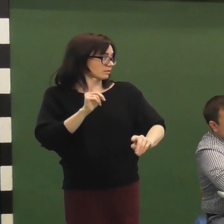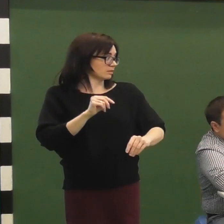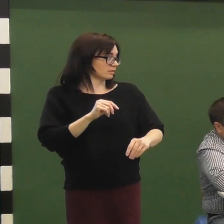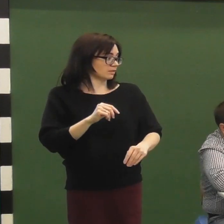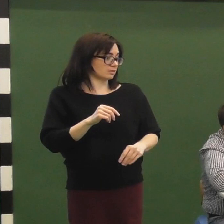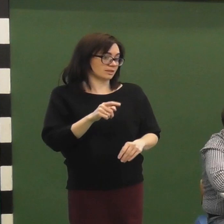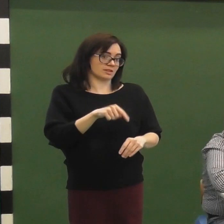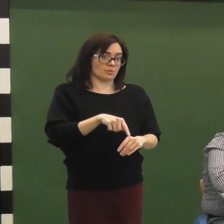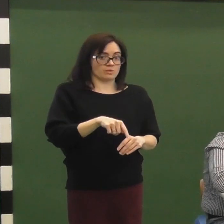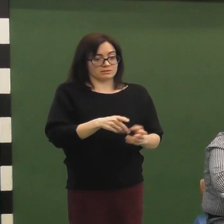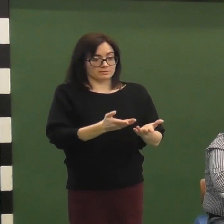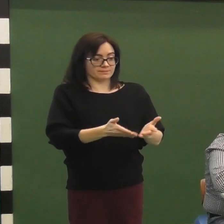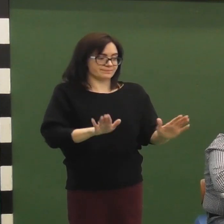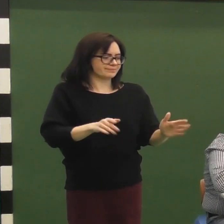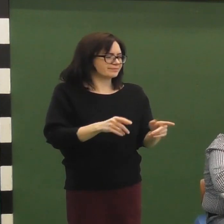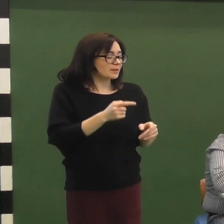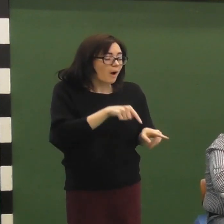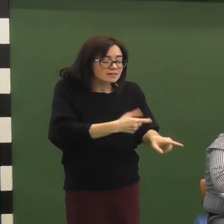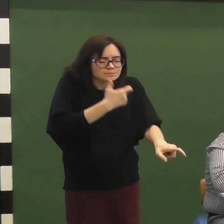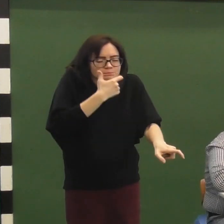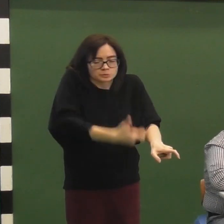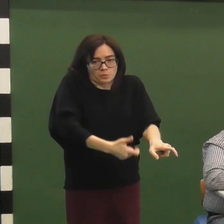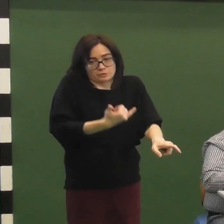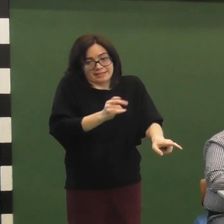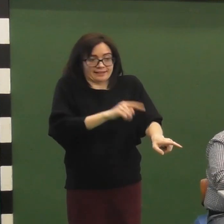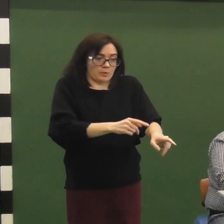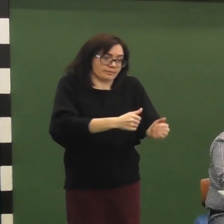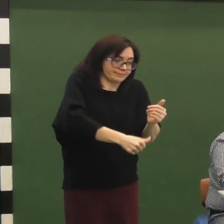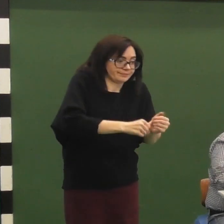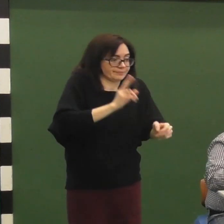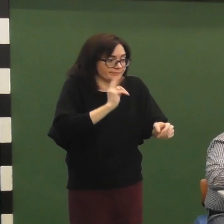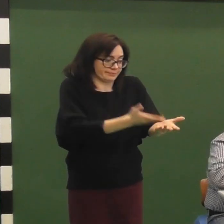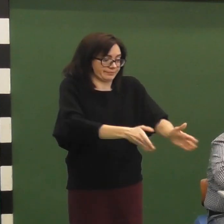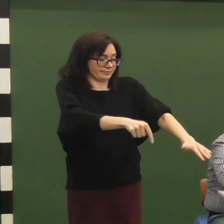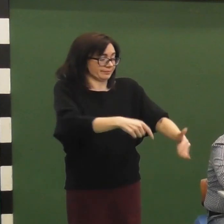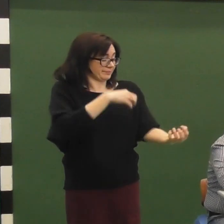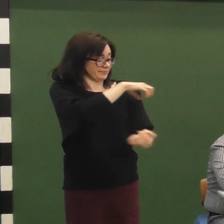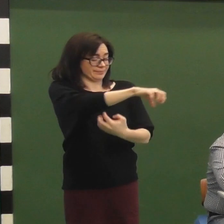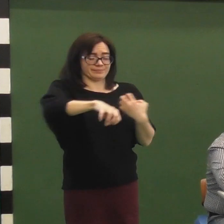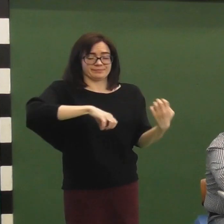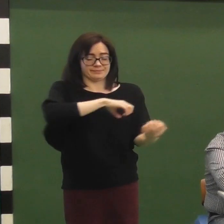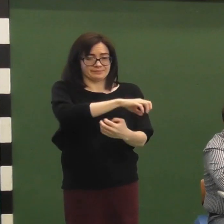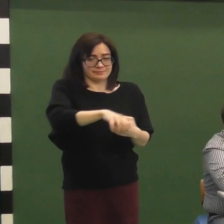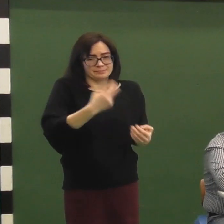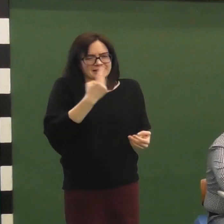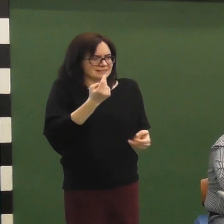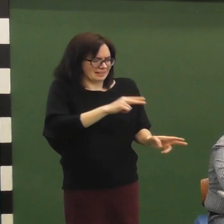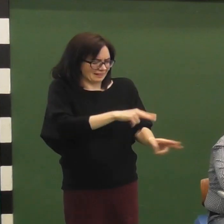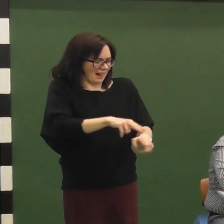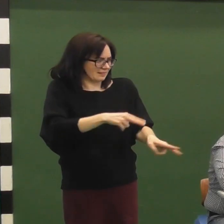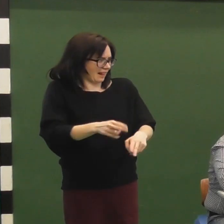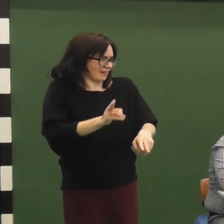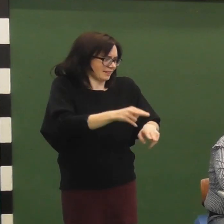A latrina olyan műzős volt, mert állandóan tele volt, hát ott